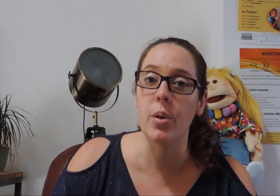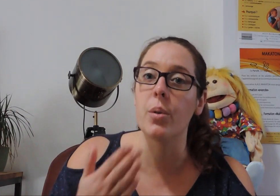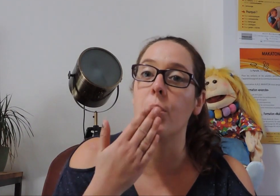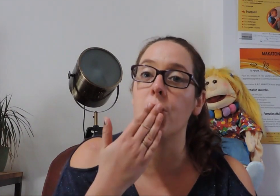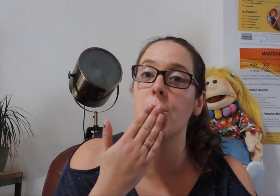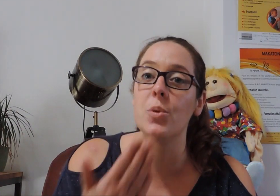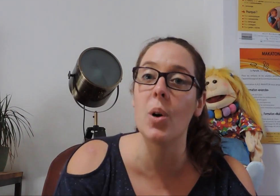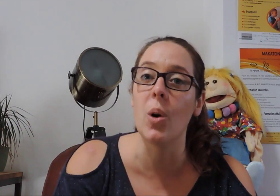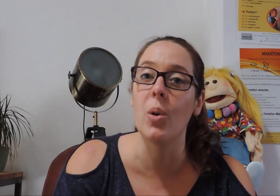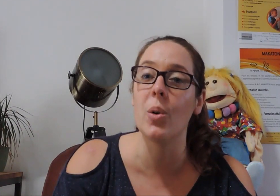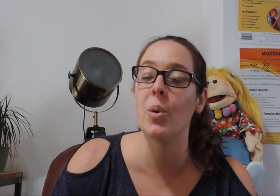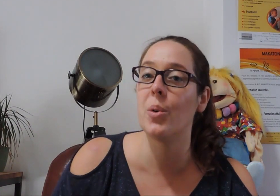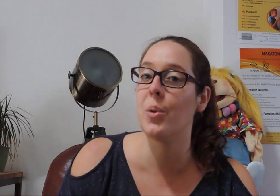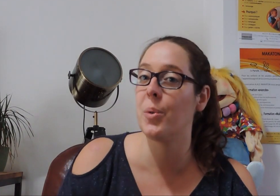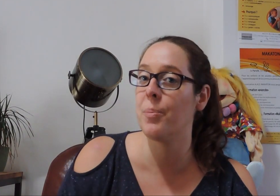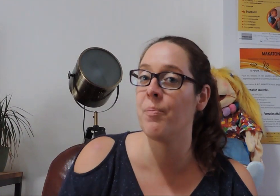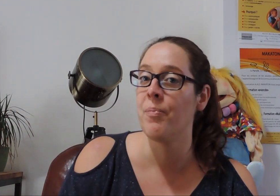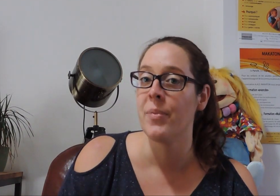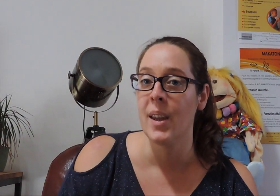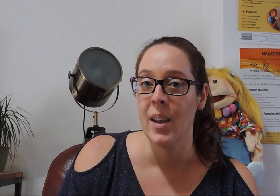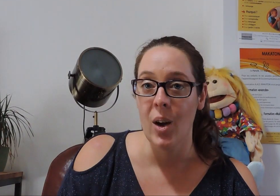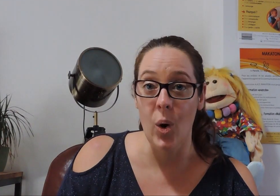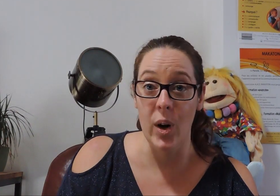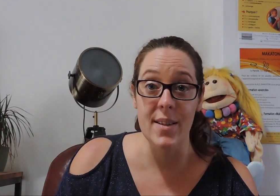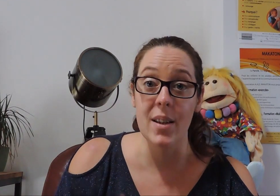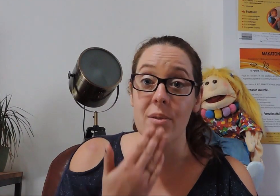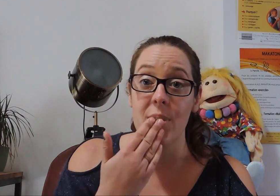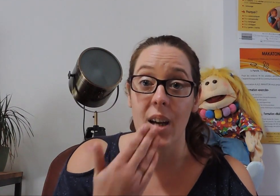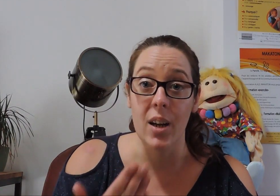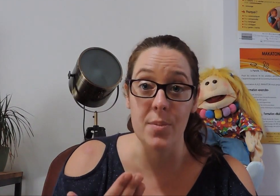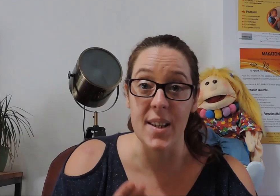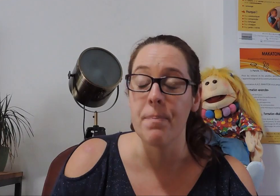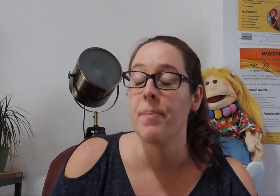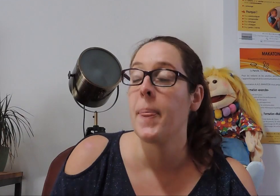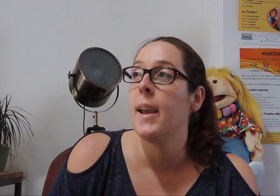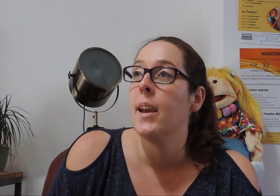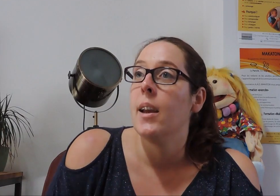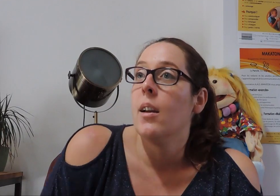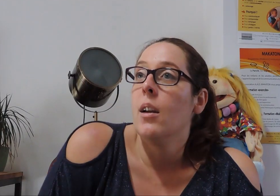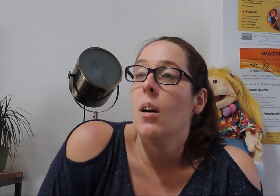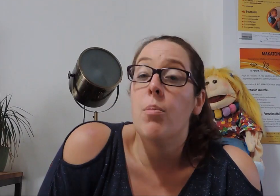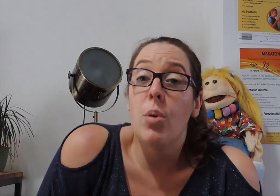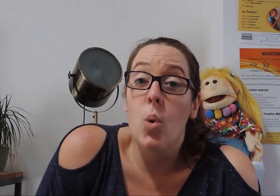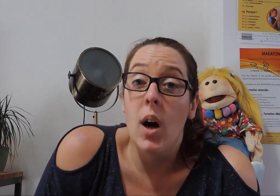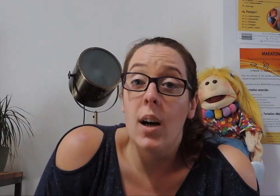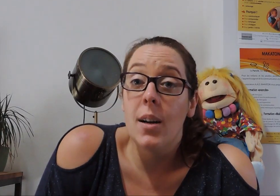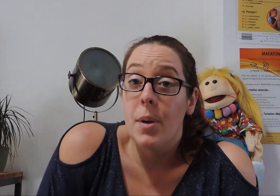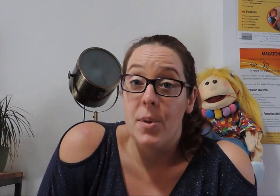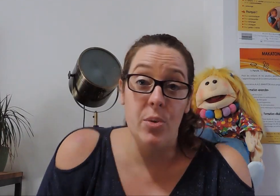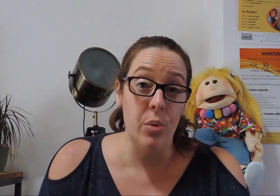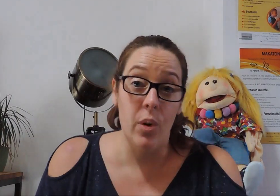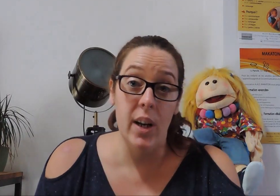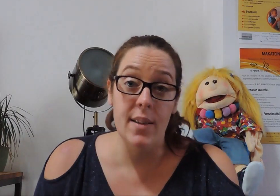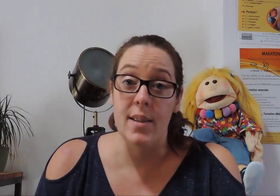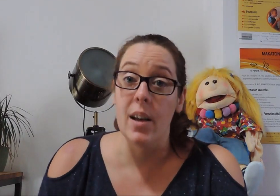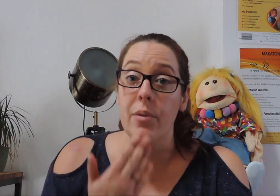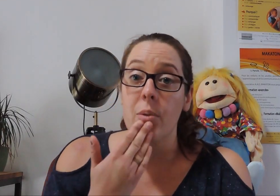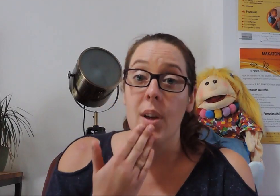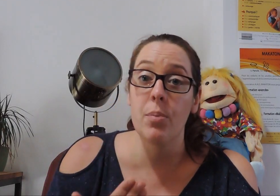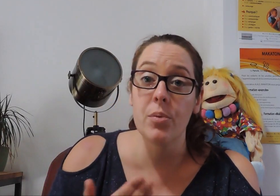bonjour en LSF se dira comme ça pourquoi ? parce qu'en LSF on a